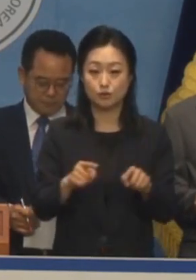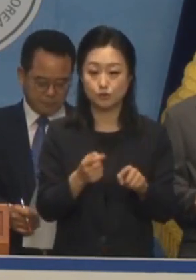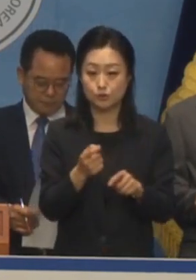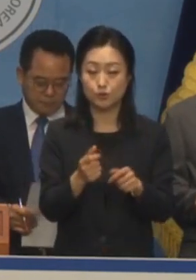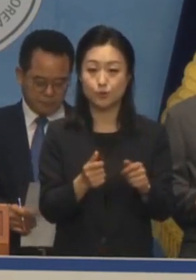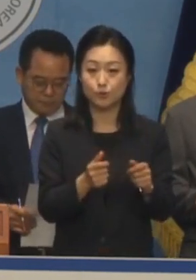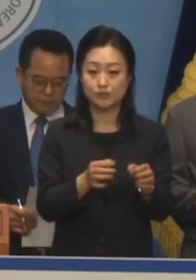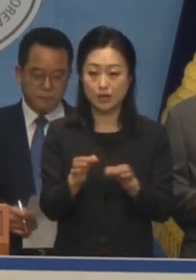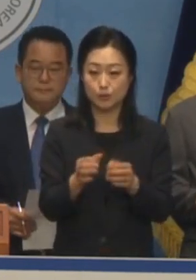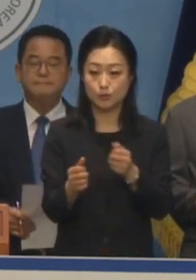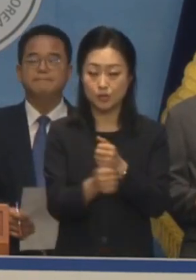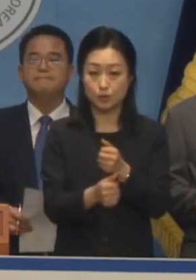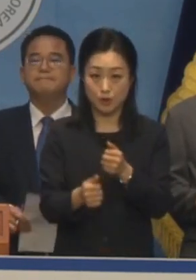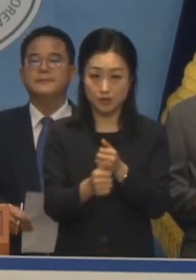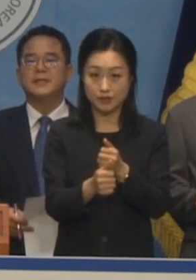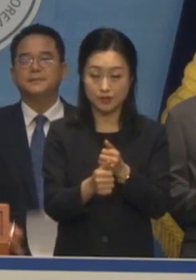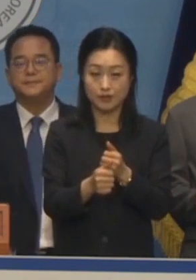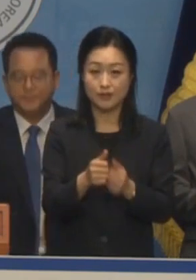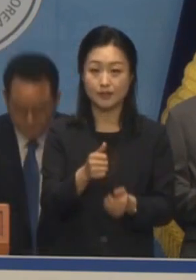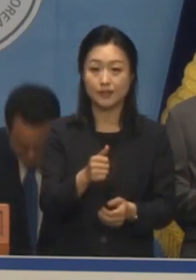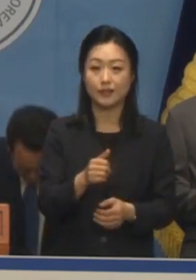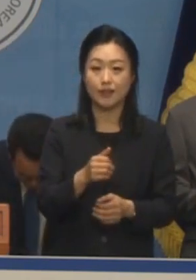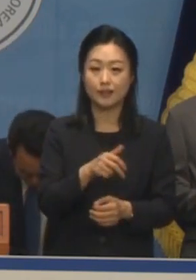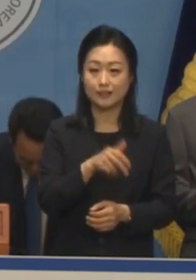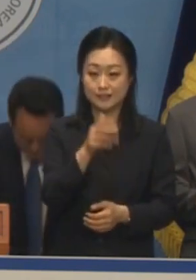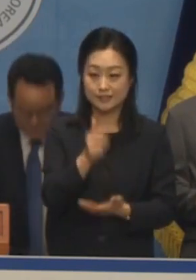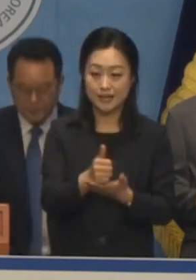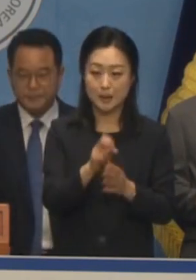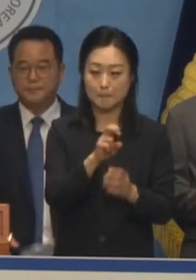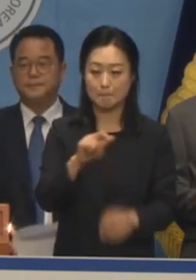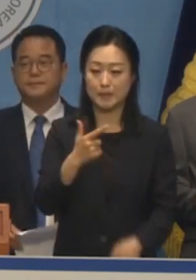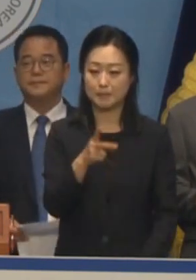전국소상공위원회 위원장이신 민병덕 의원님 참석하셨습니다.